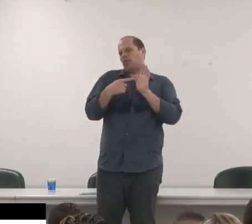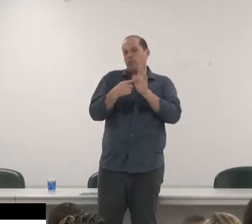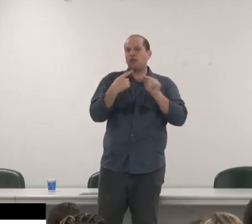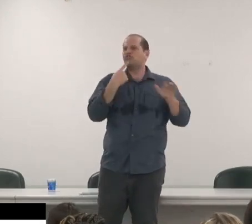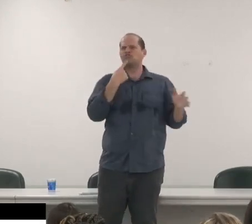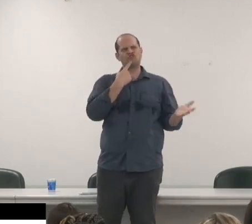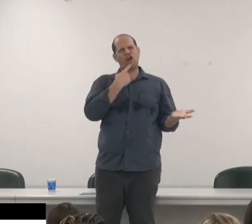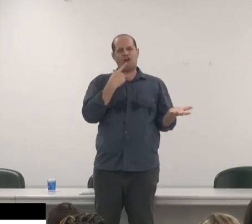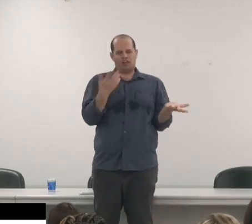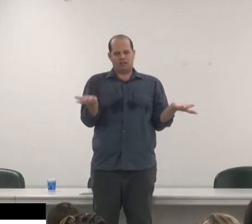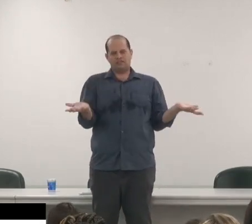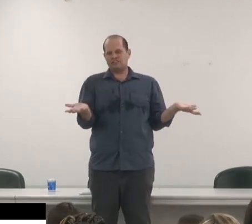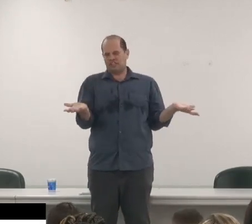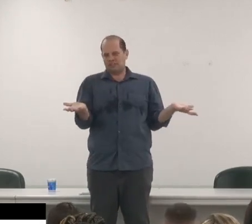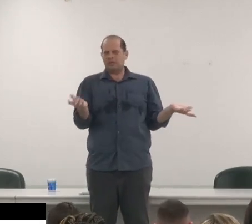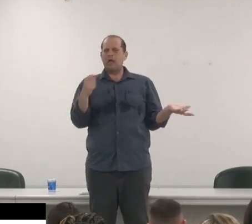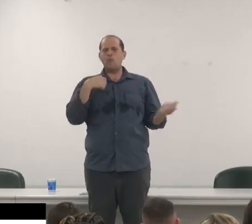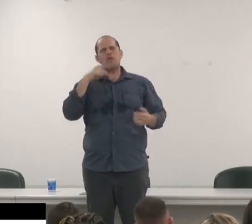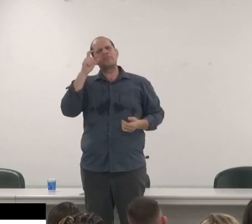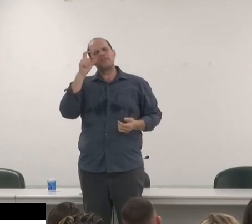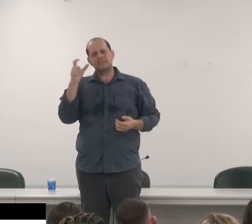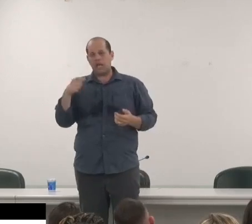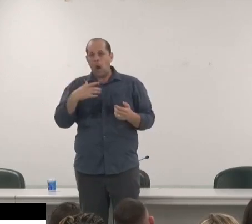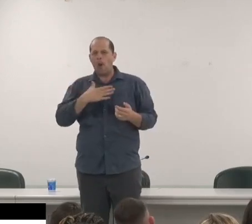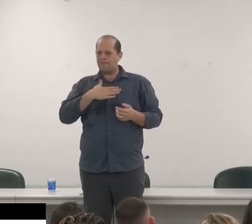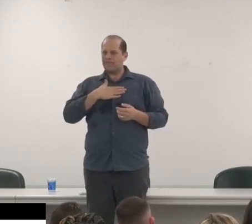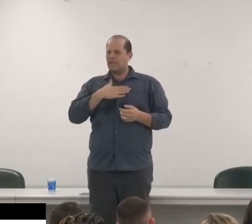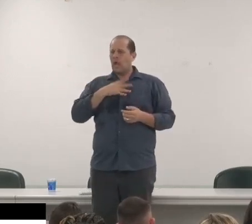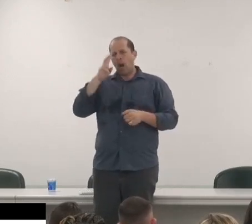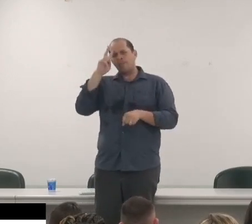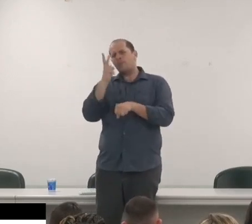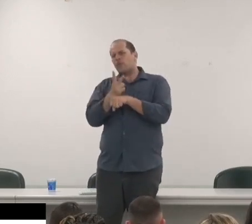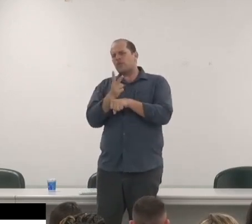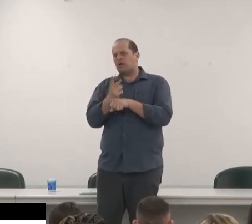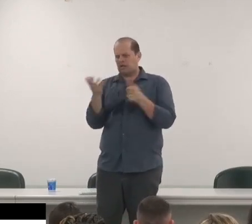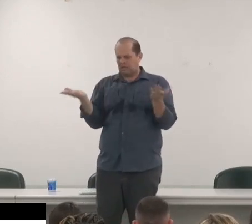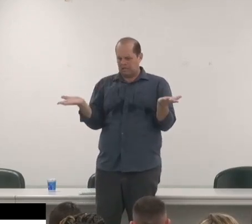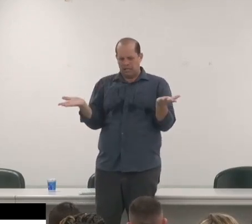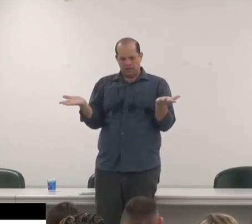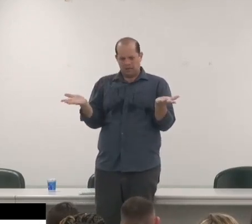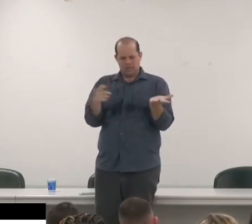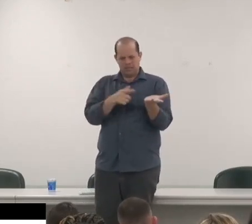libras, foi de fato quando ela se sentiu emocionada. Então, quando ela vai falar do diploma em pedagogia, que